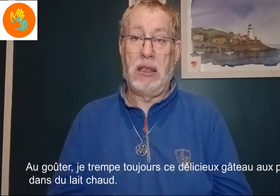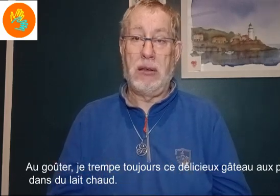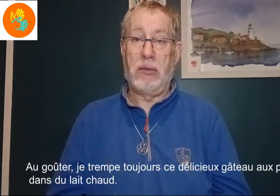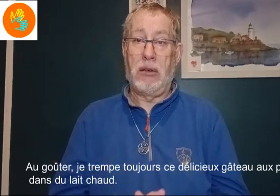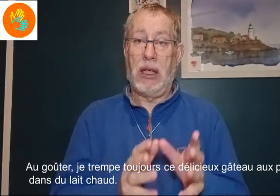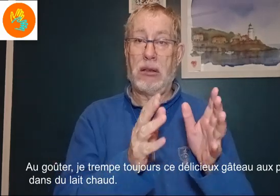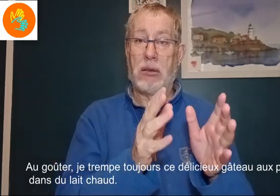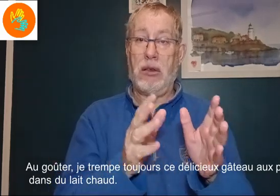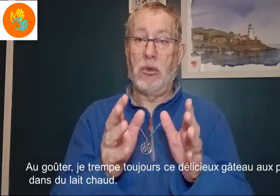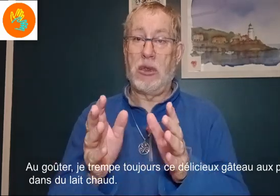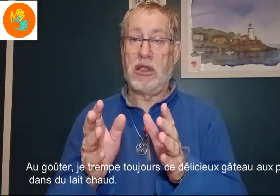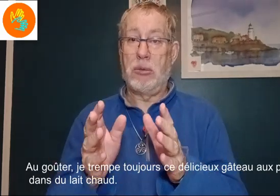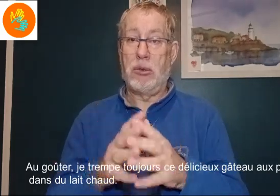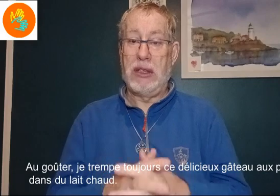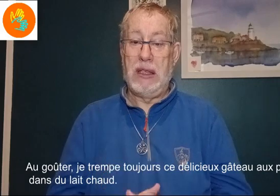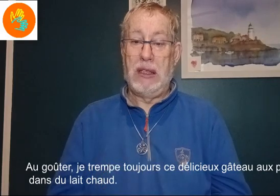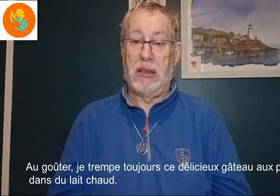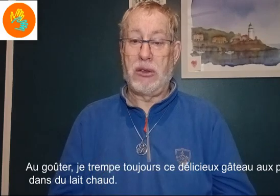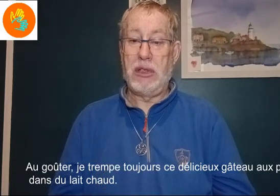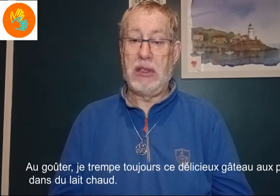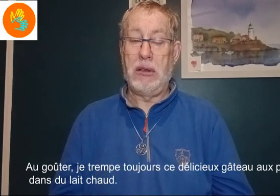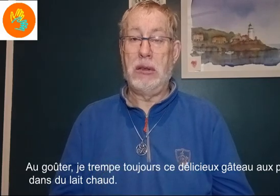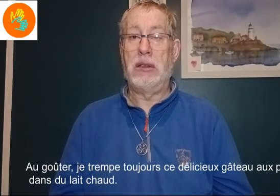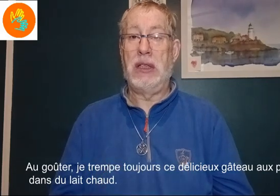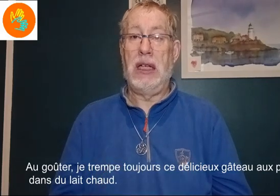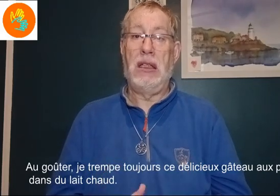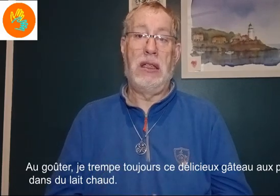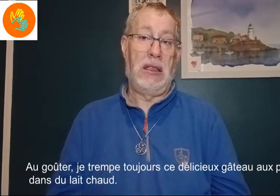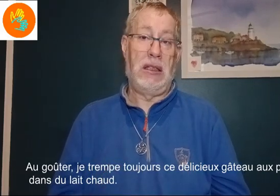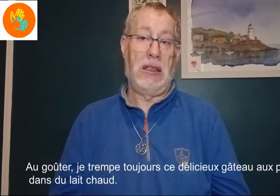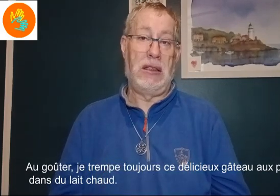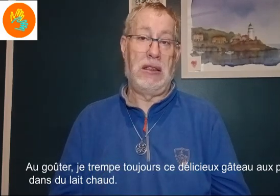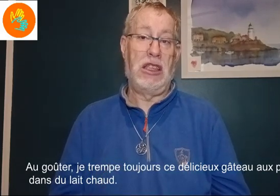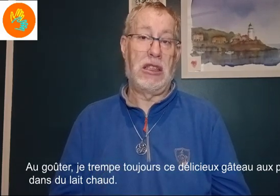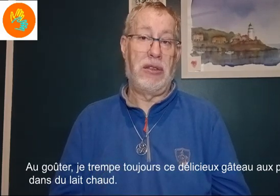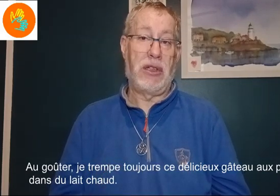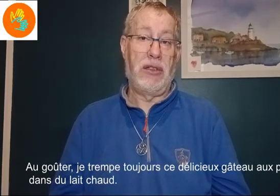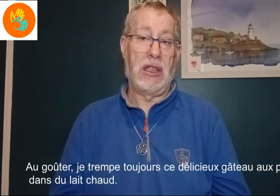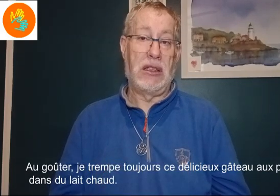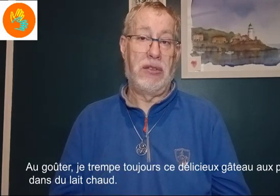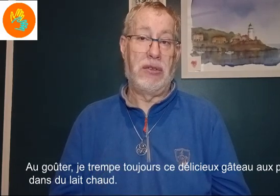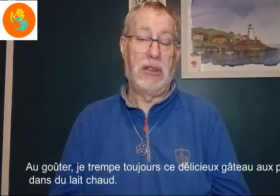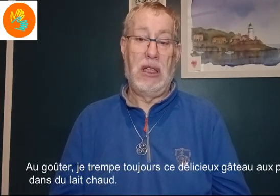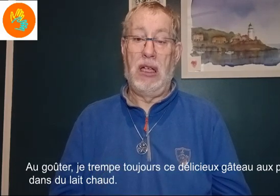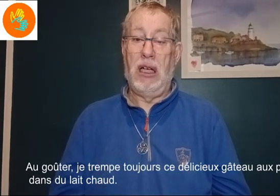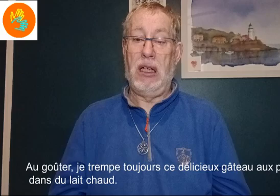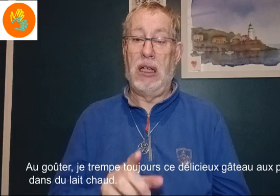on ne garde que les mots principaux. Ensuite, il y a les adjectifs qualificatifs. Là, un